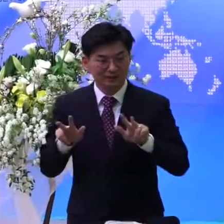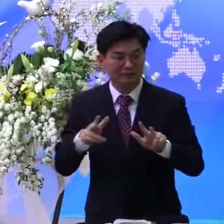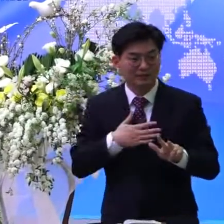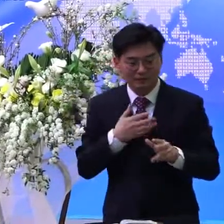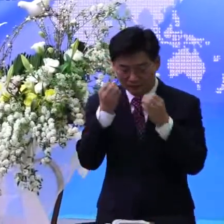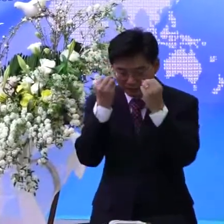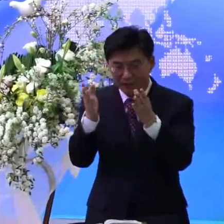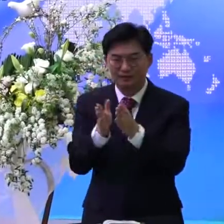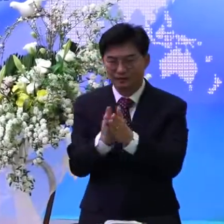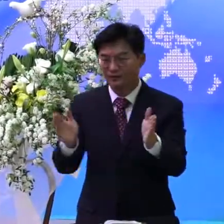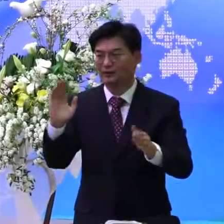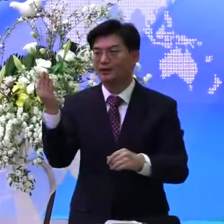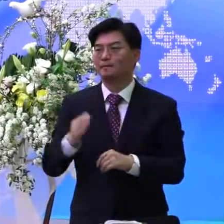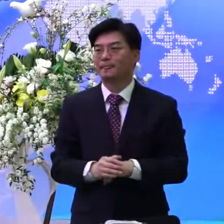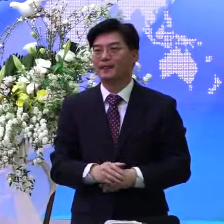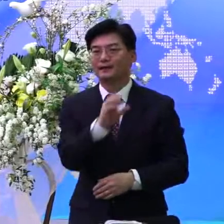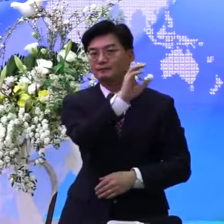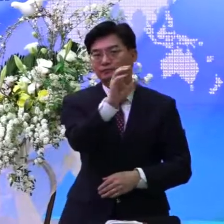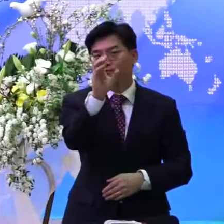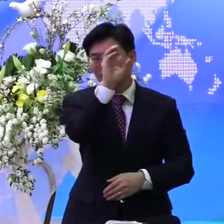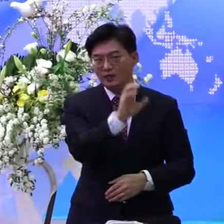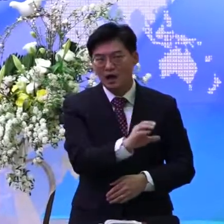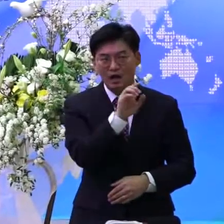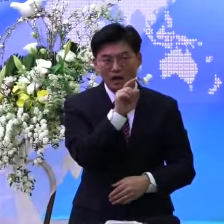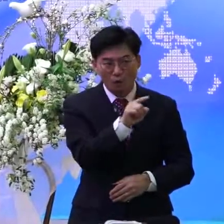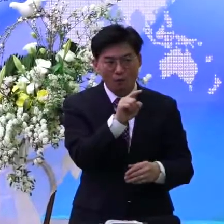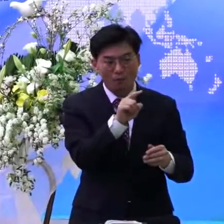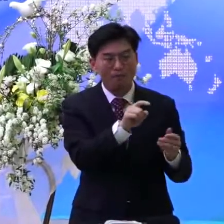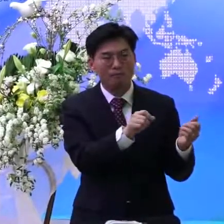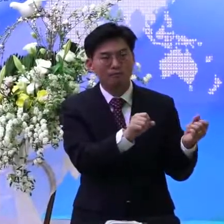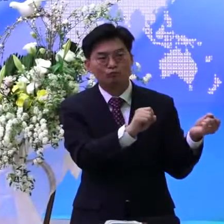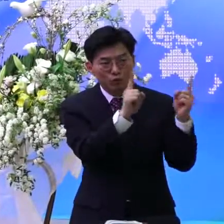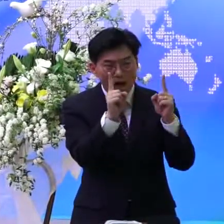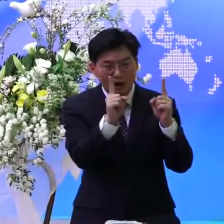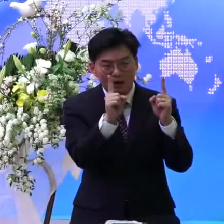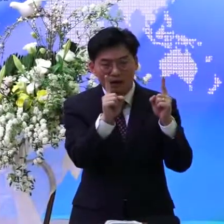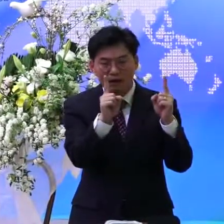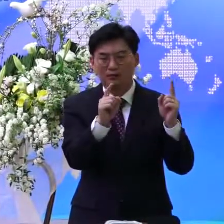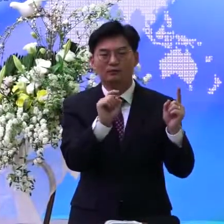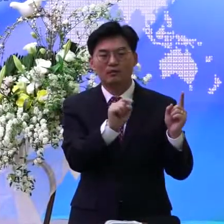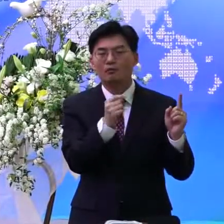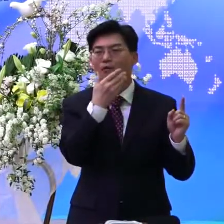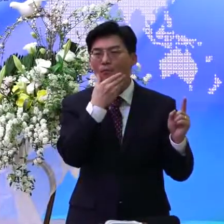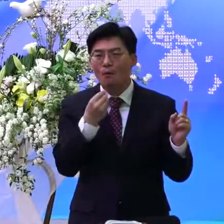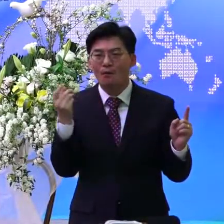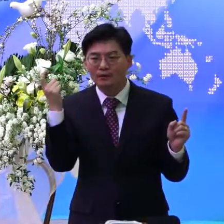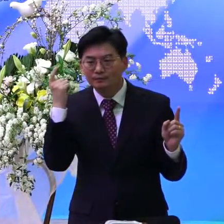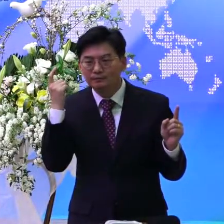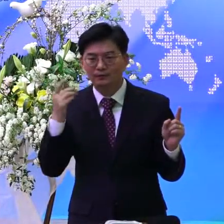십자가와 부활 복음으로 인한 회복이라는 것은 조금 달라지는 것이 아니라